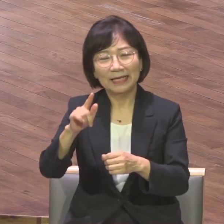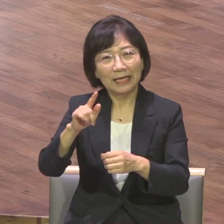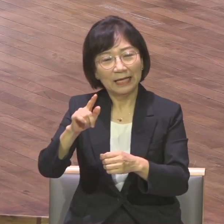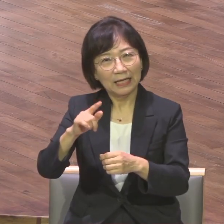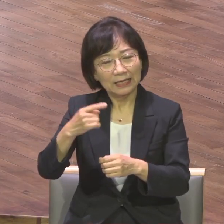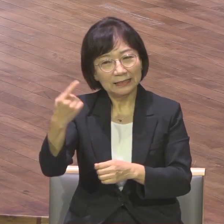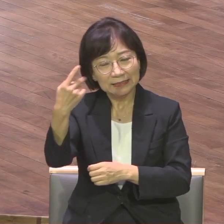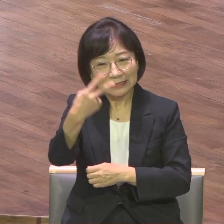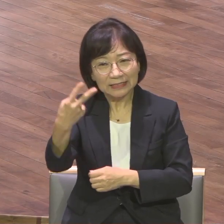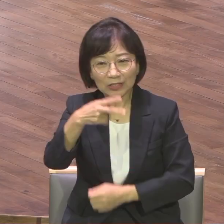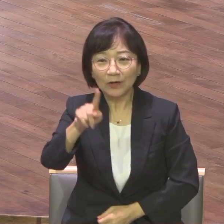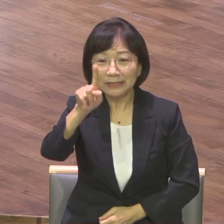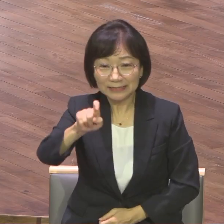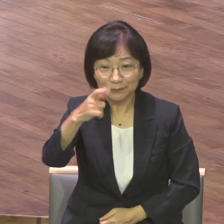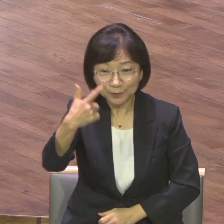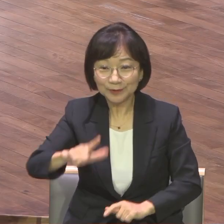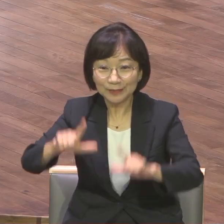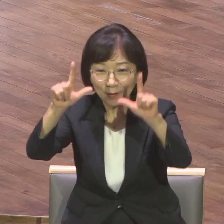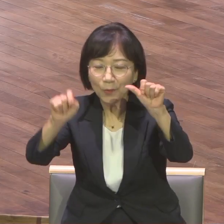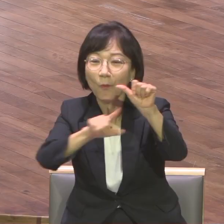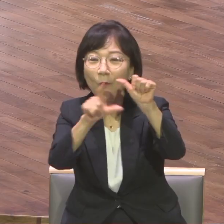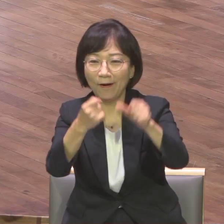16년 5월 달입니다.